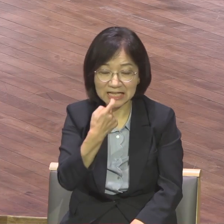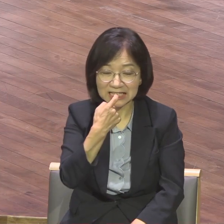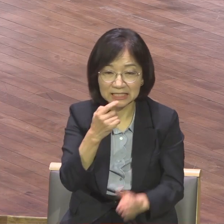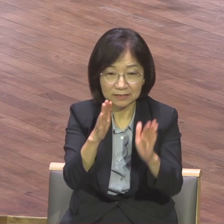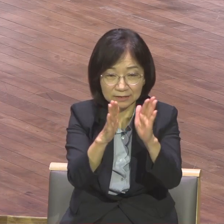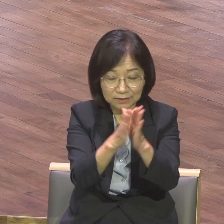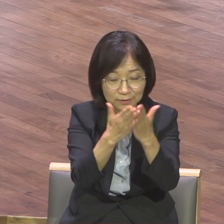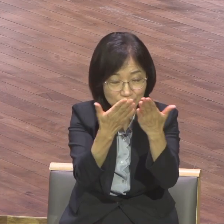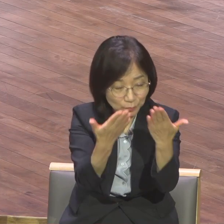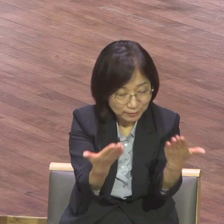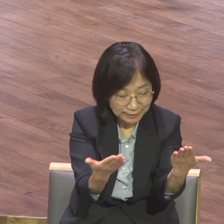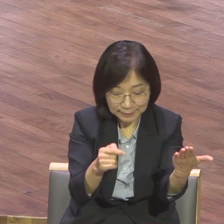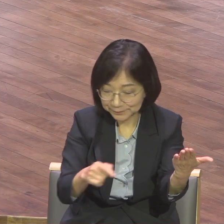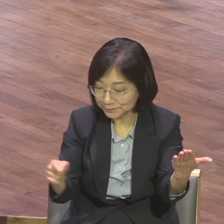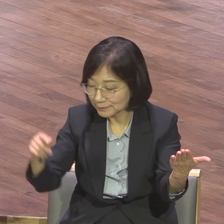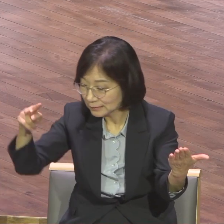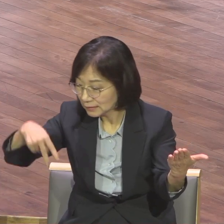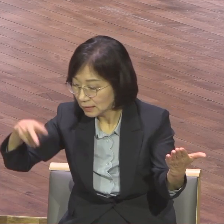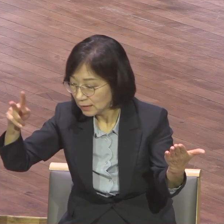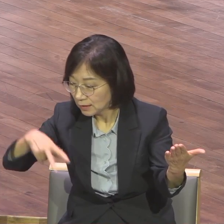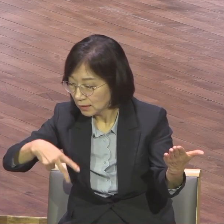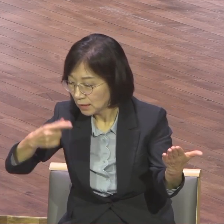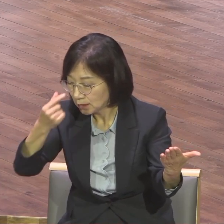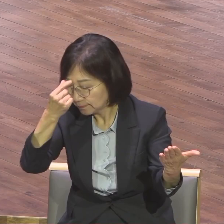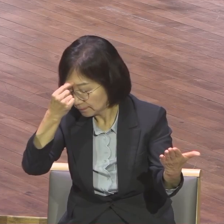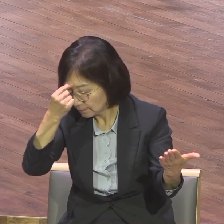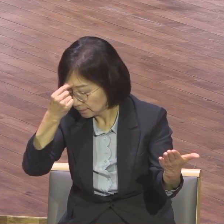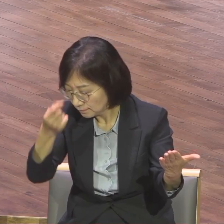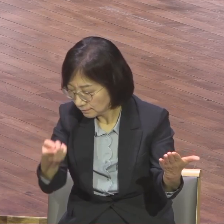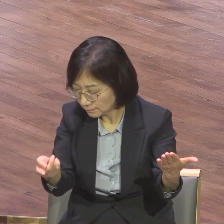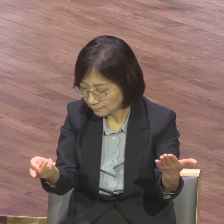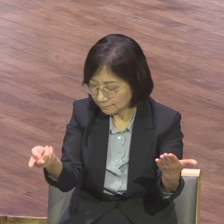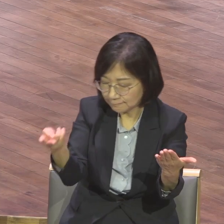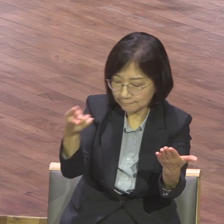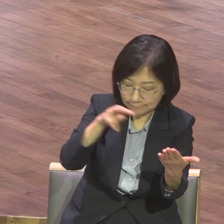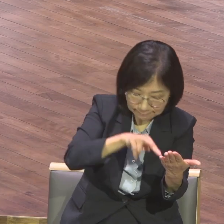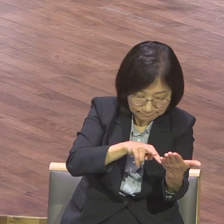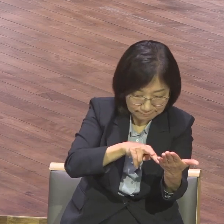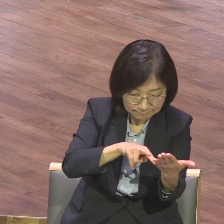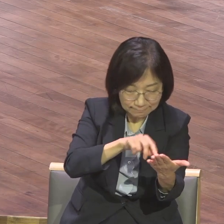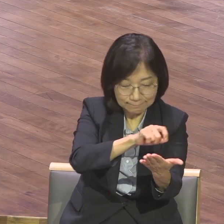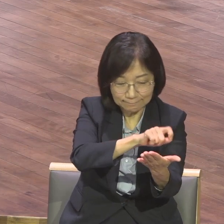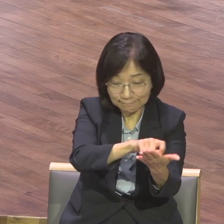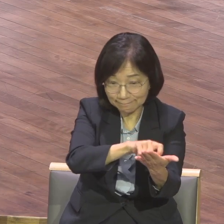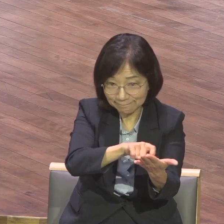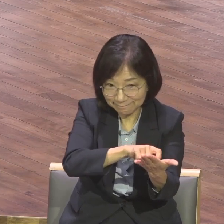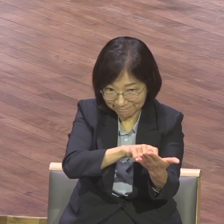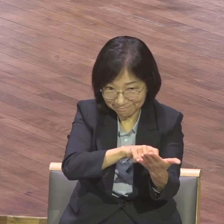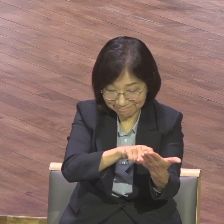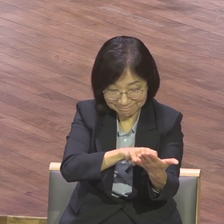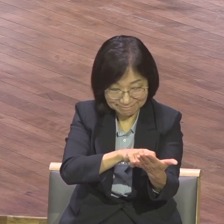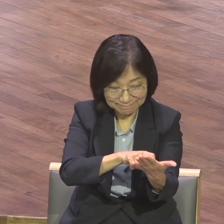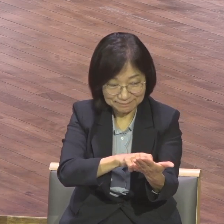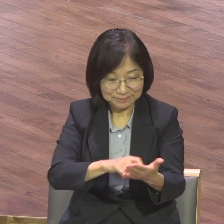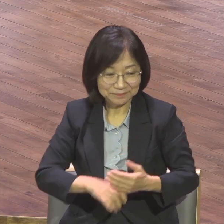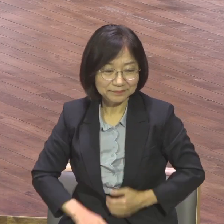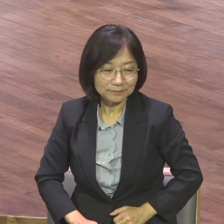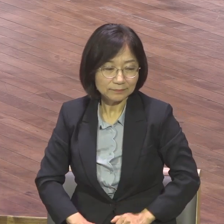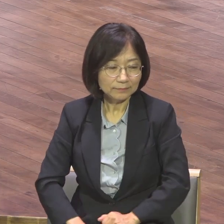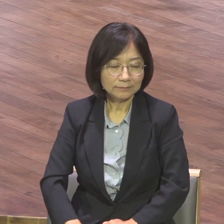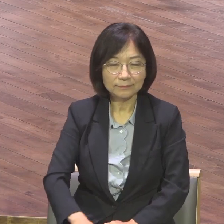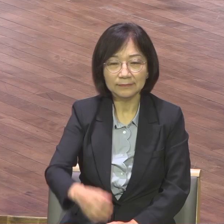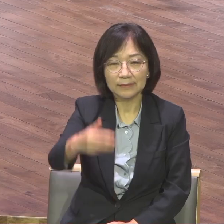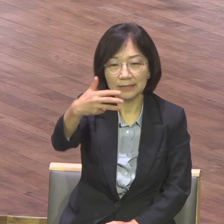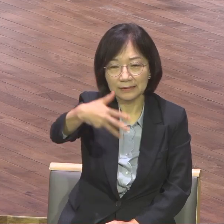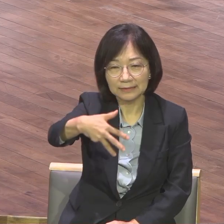읽고 묵상을 그렇게 하면서 그 말씀 이 말씀을 창세기부터 계시록까지를 창세기 하면 창세기